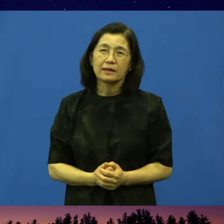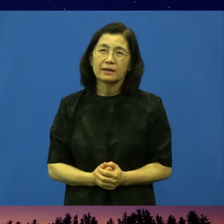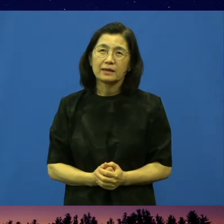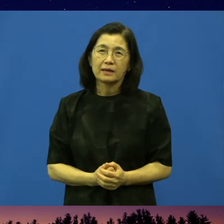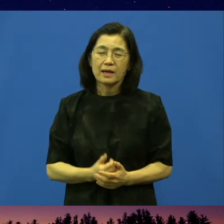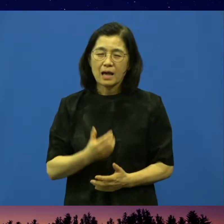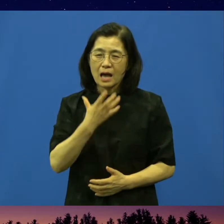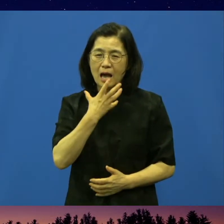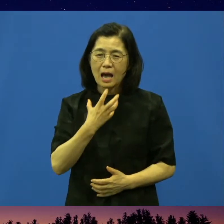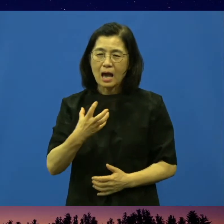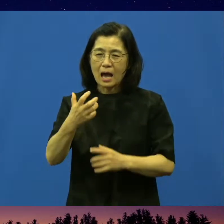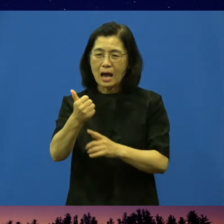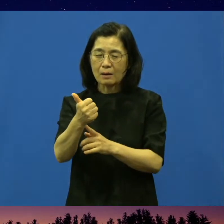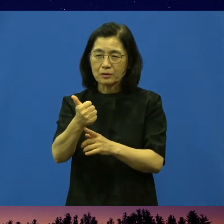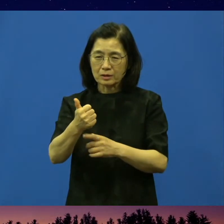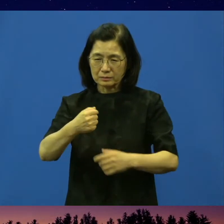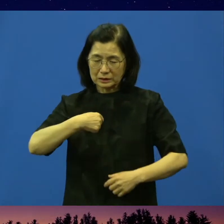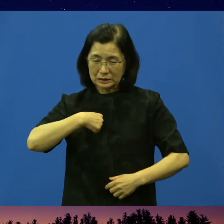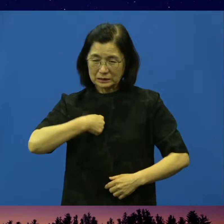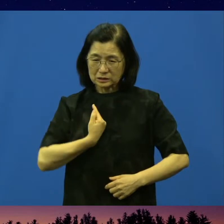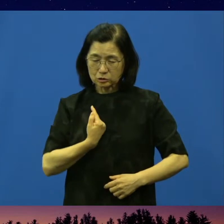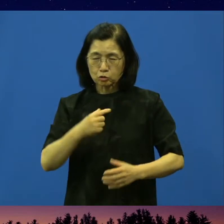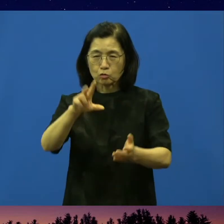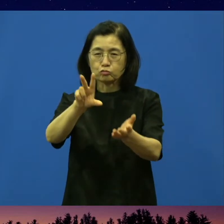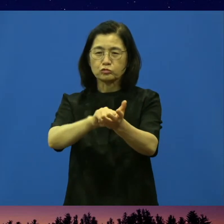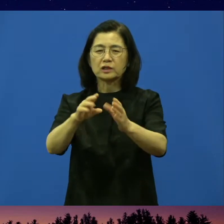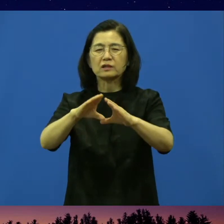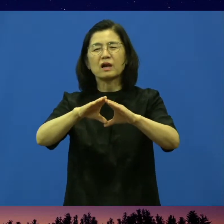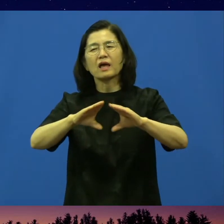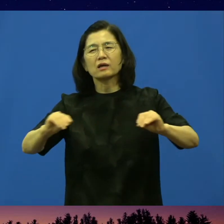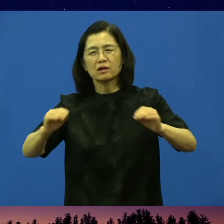아브라함이 스스로 문제를 해결하려고 하다가 위기를 맞습니다.